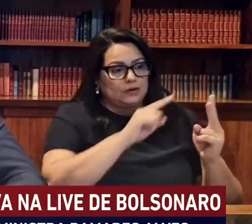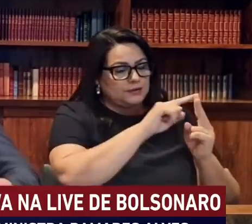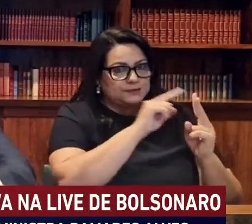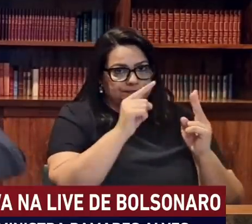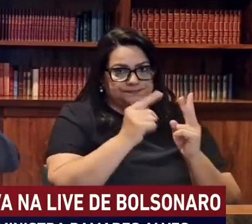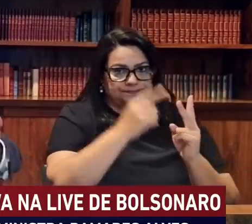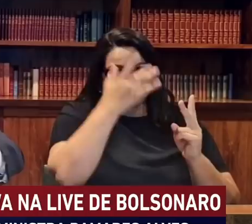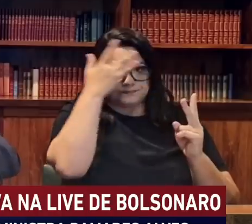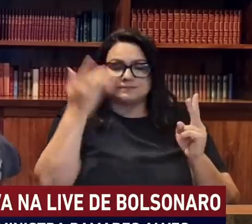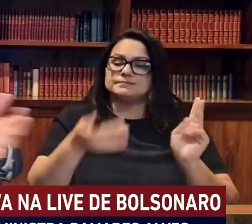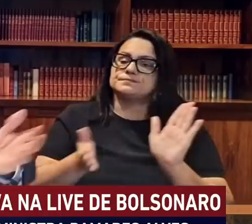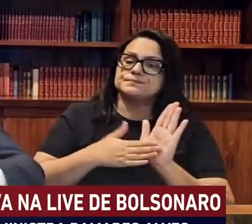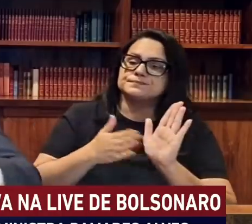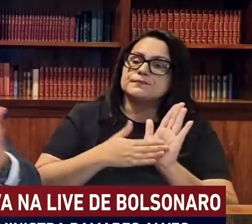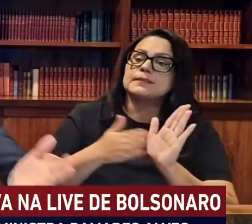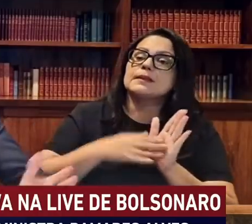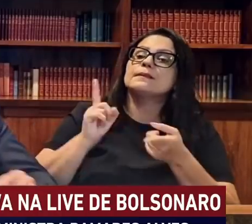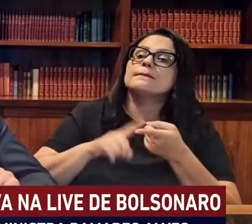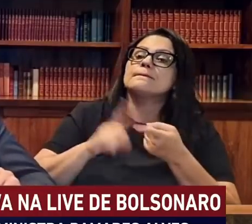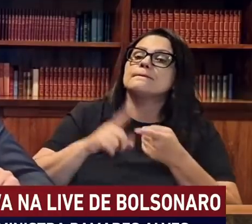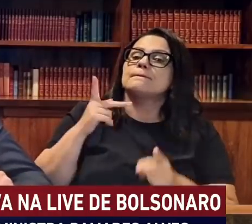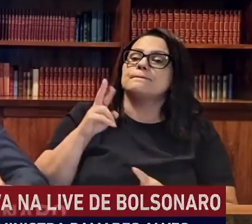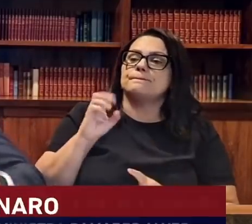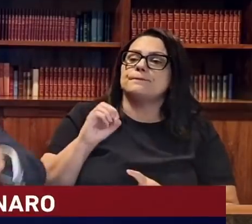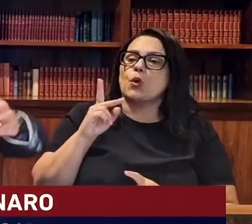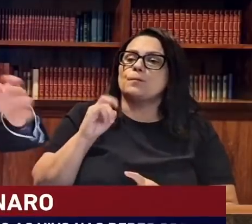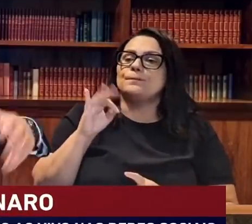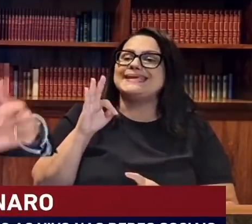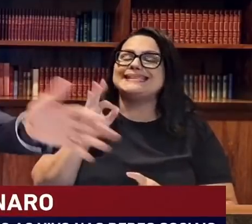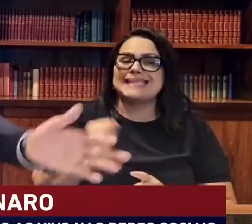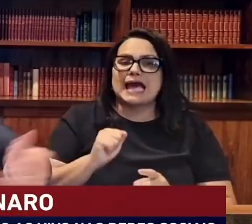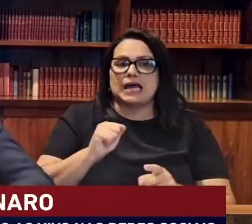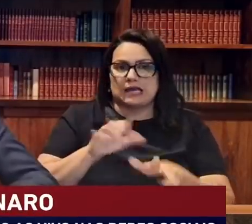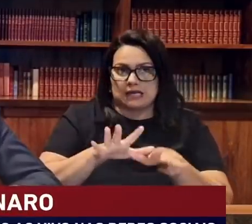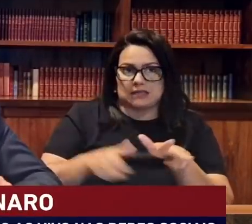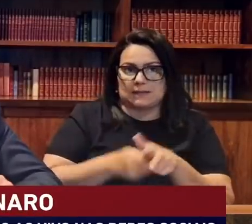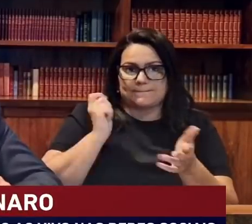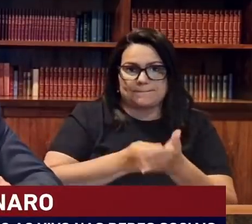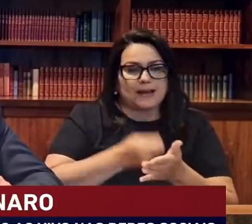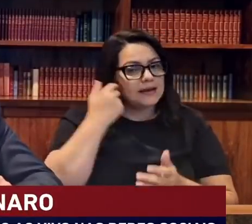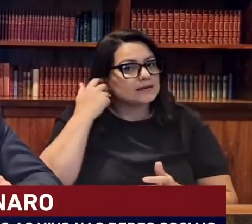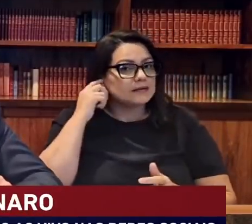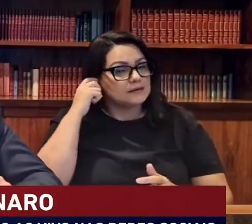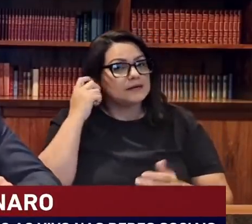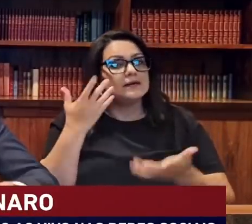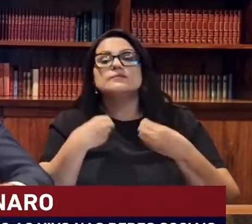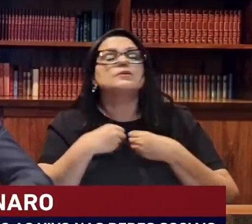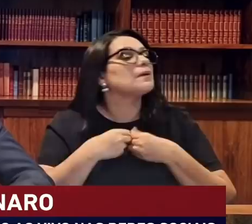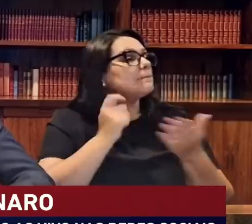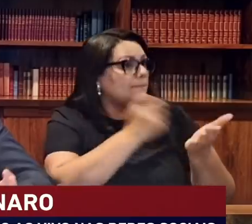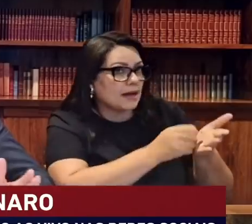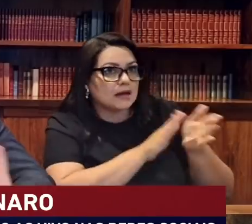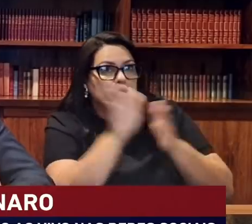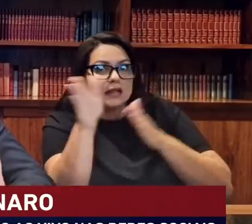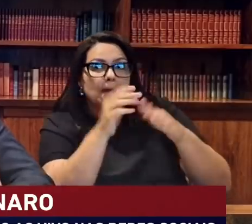estariam aí cobrando propina de prefeitos para conseguir recursos junto ao Ministério da Economia. Vamos lá?